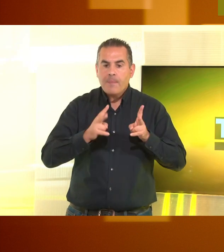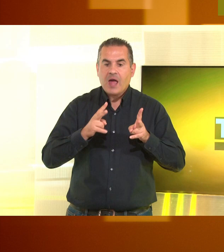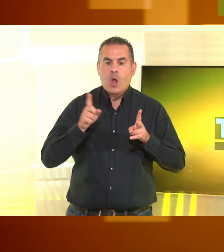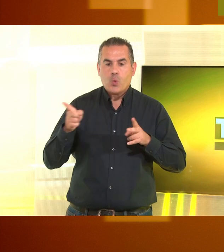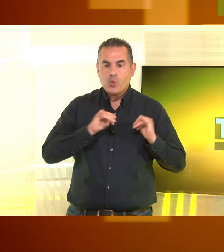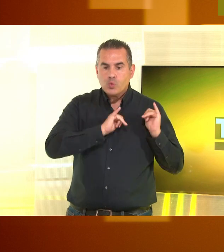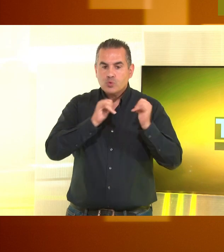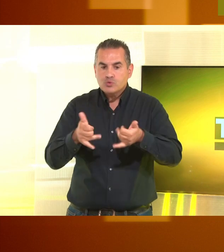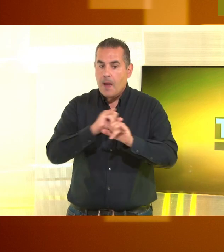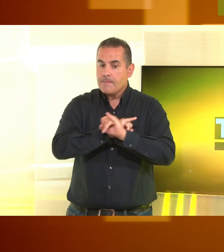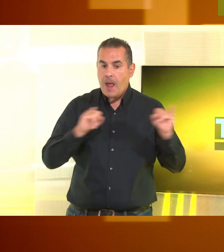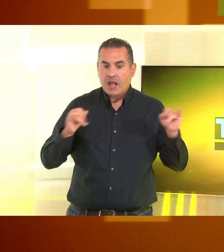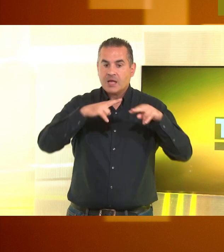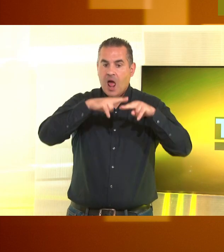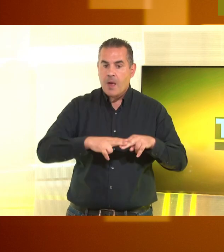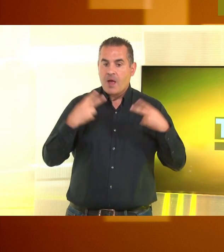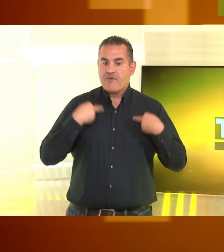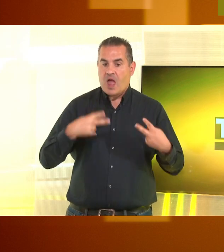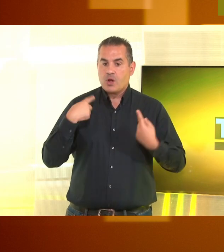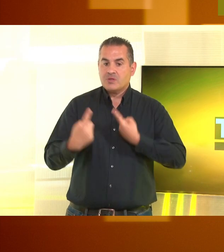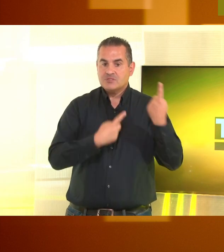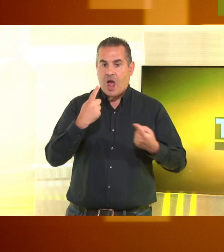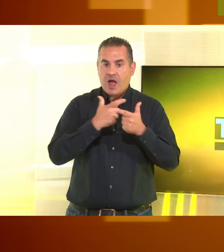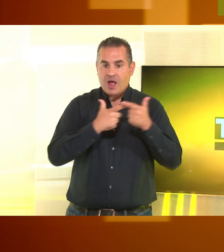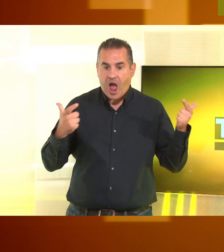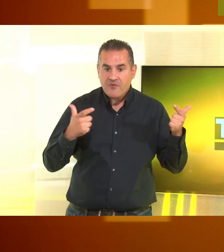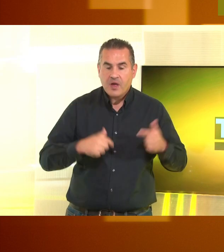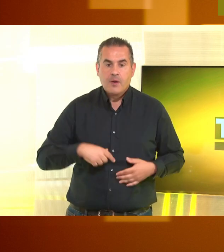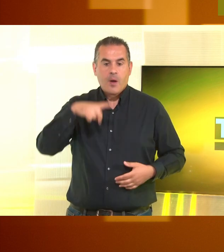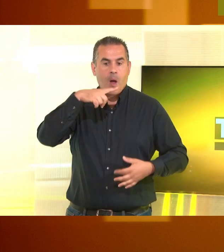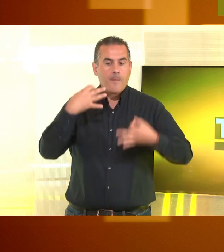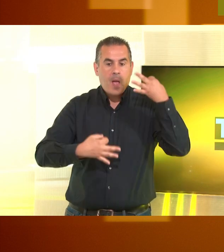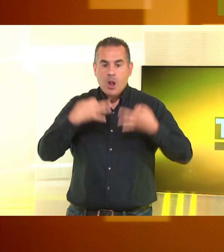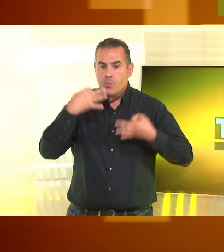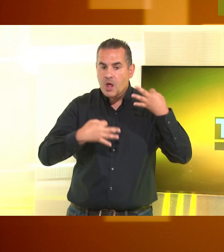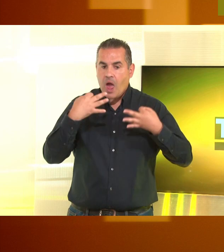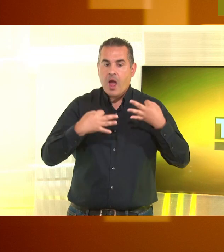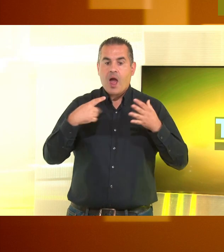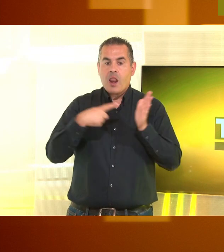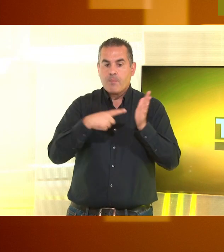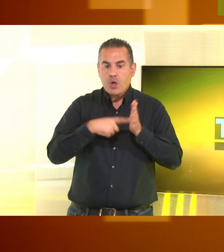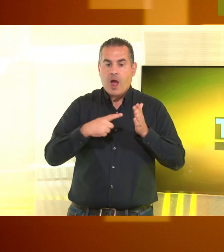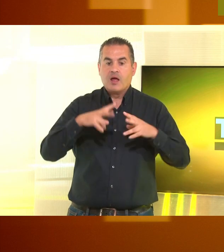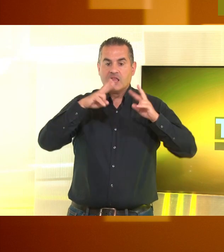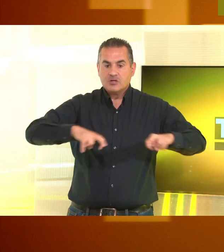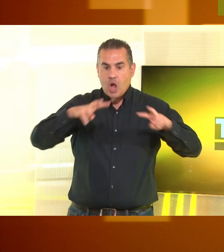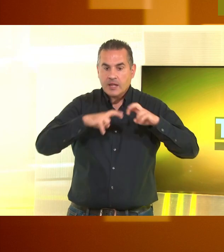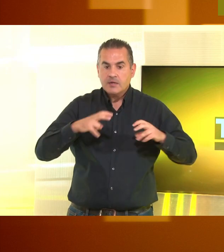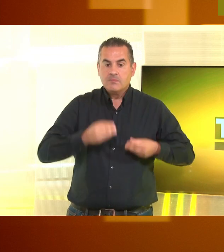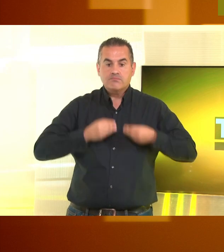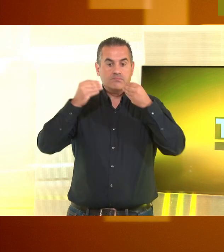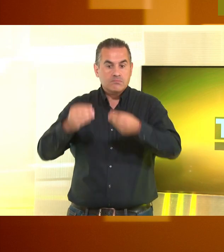L'uomo ha tentato invano di difendersi, ma contro la furia degli aggressori, in particolare del 23enne che conosceva, ha dovuto soccombere.